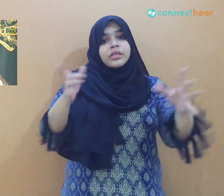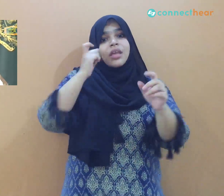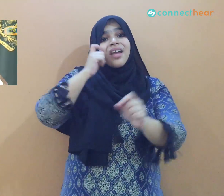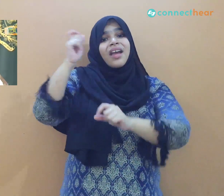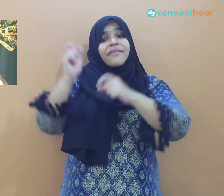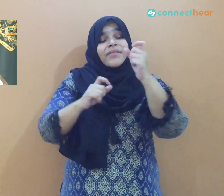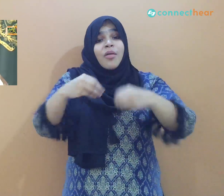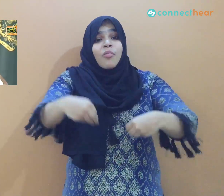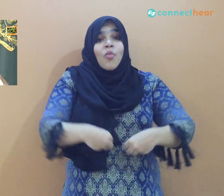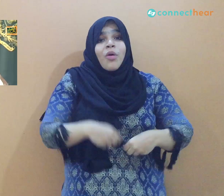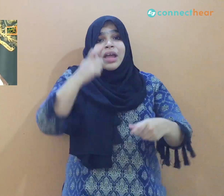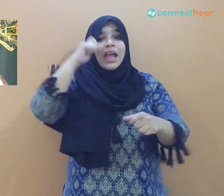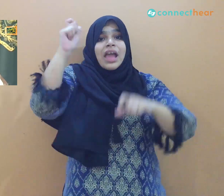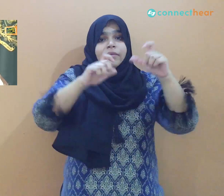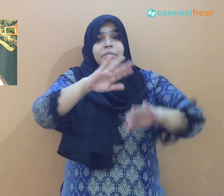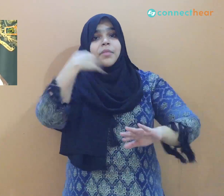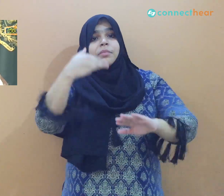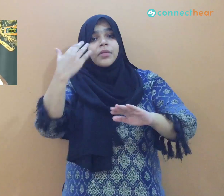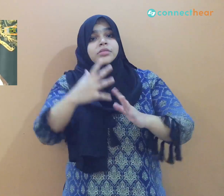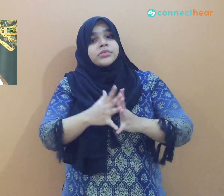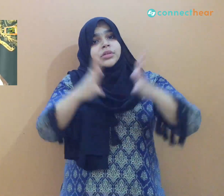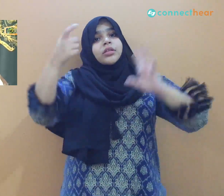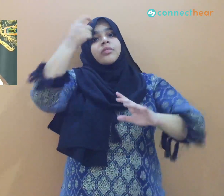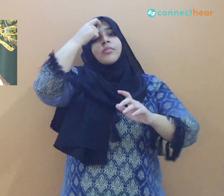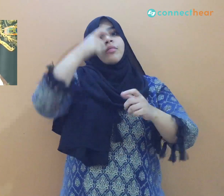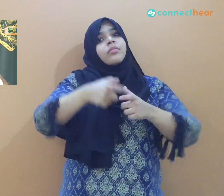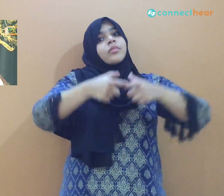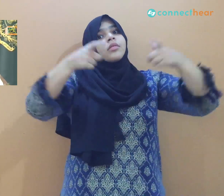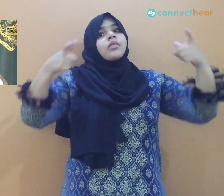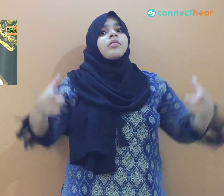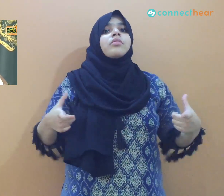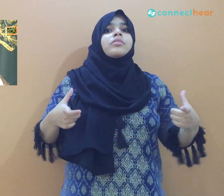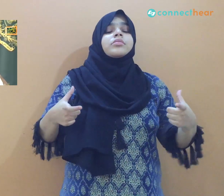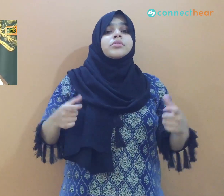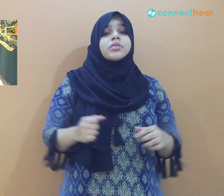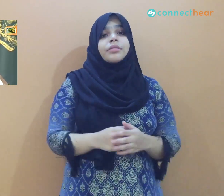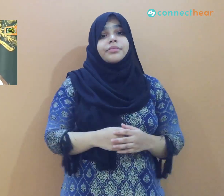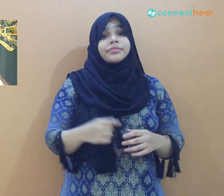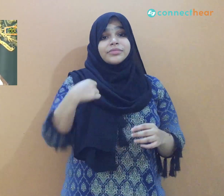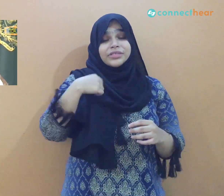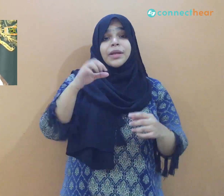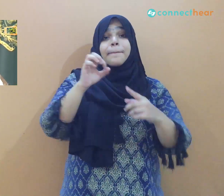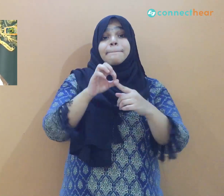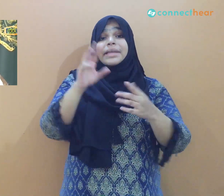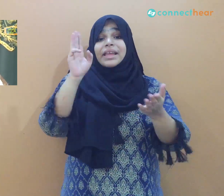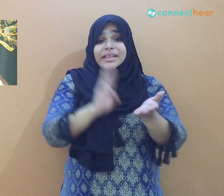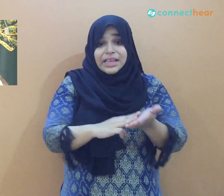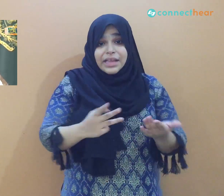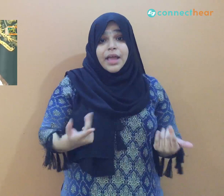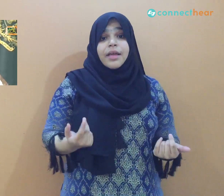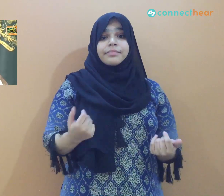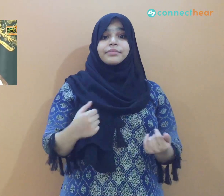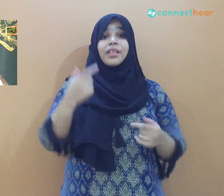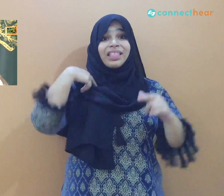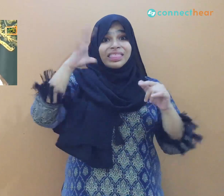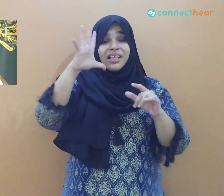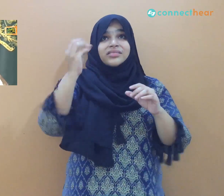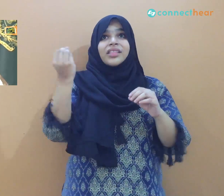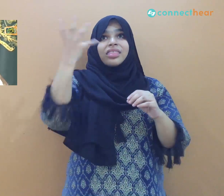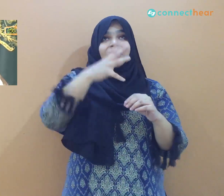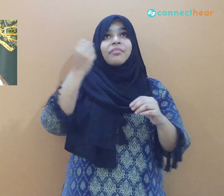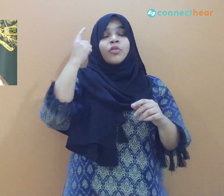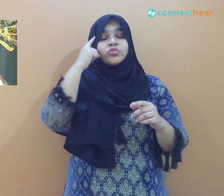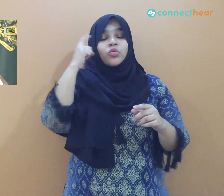لوگ بھوک سے مرنے کا ہمیں زیادہ مسئلہ بنا ہوا ہے۔ مجھے ایز پرائم منسٹر 10 دفعہ سوچتا ہوں ہر